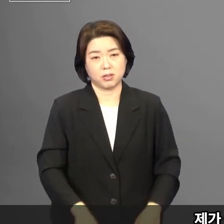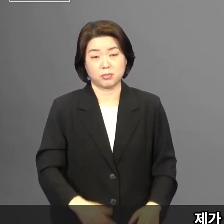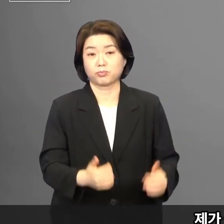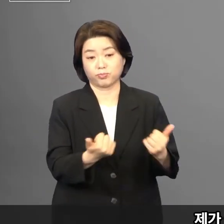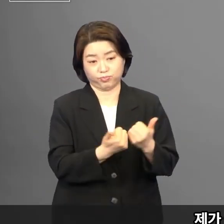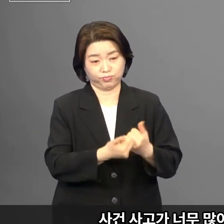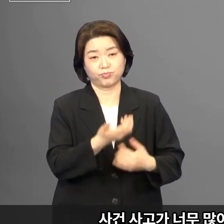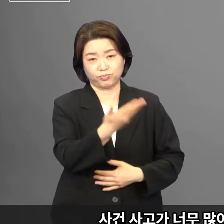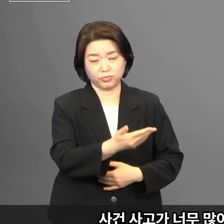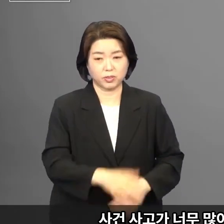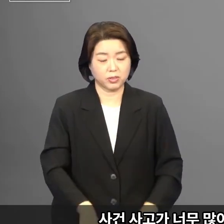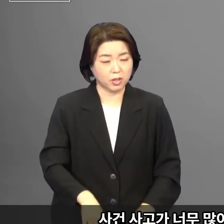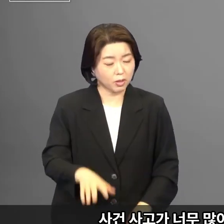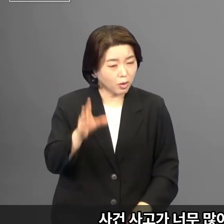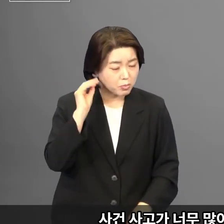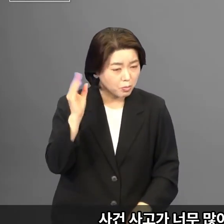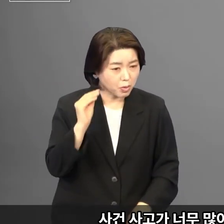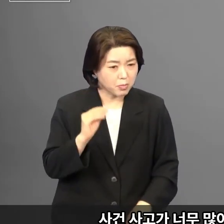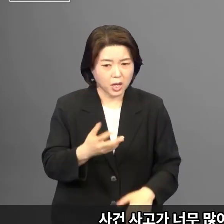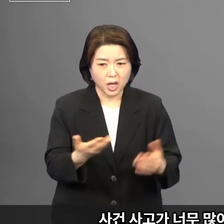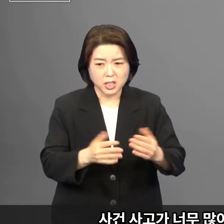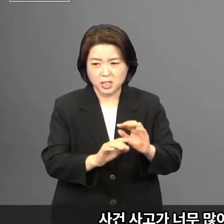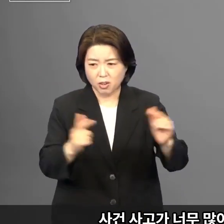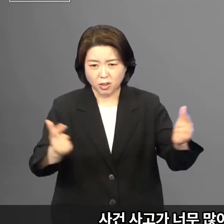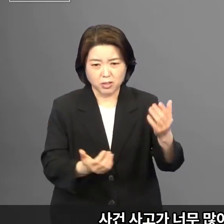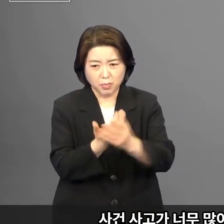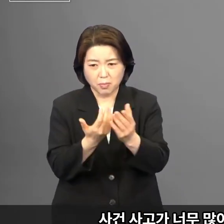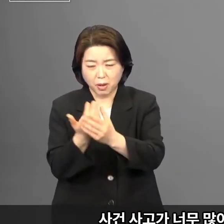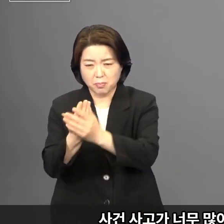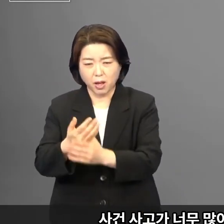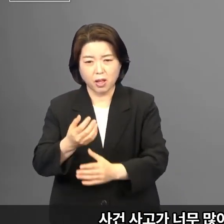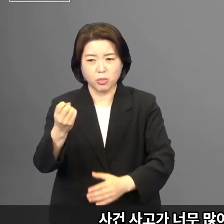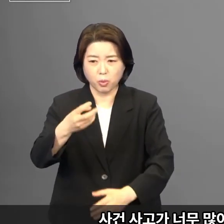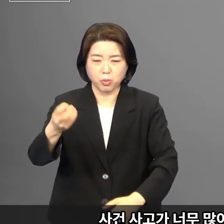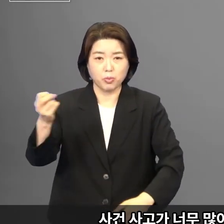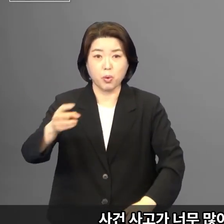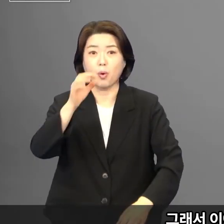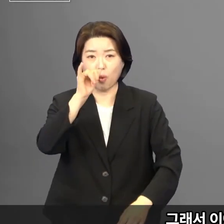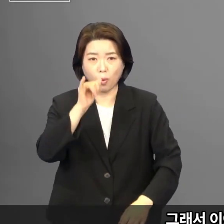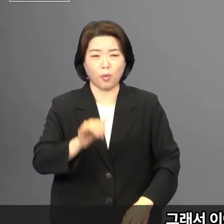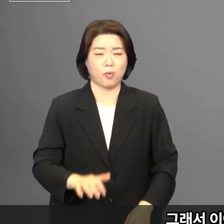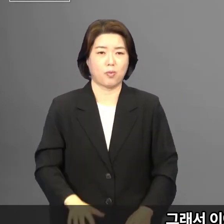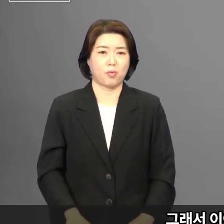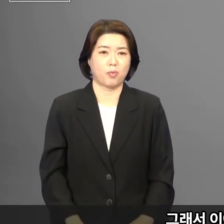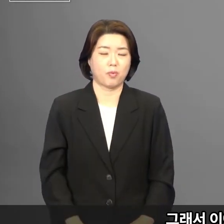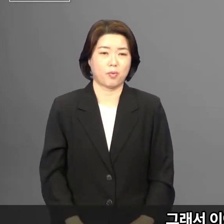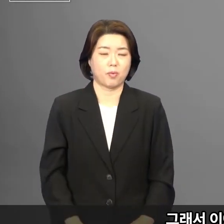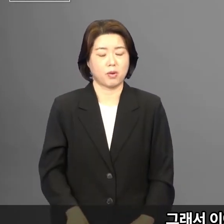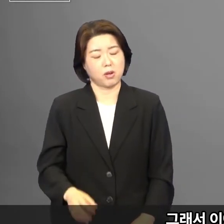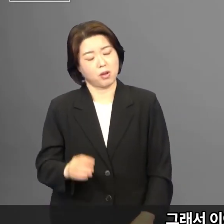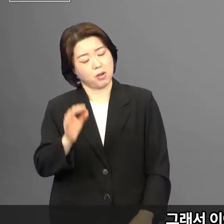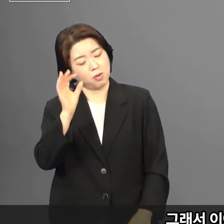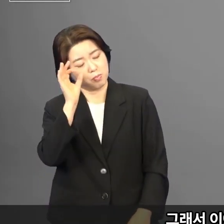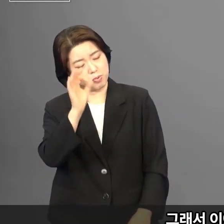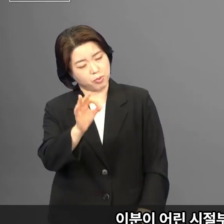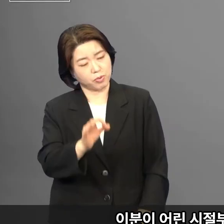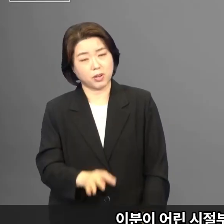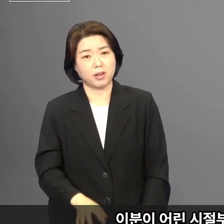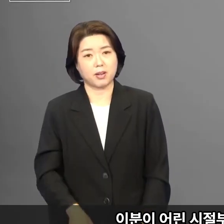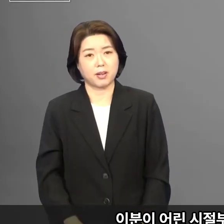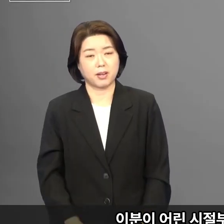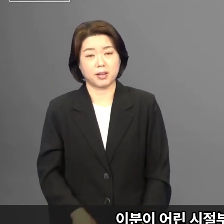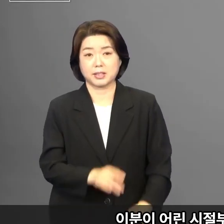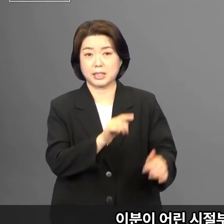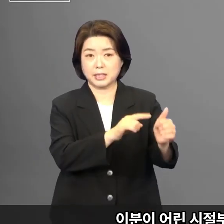들어보니까 사건 사고가 너무 많이 연속적으로 터지는 거예요. 그래서 이야기를 들어보니